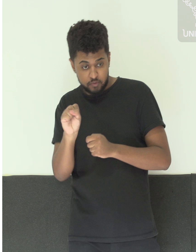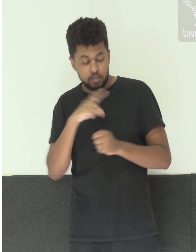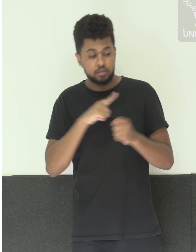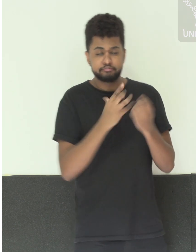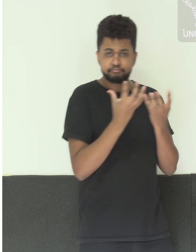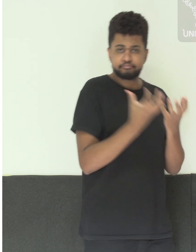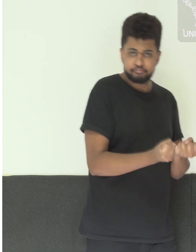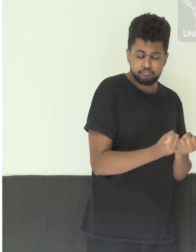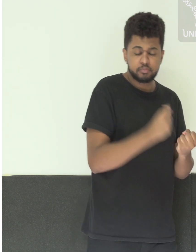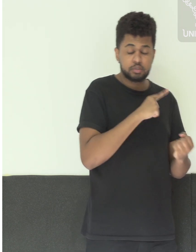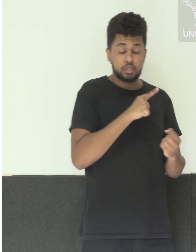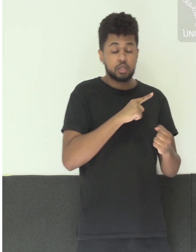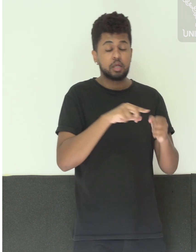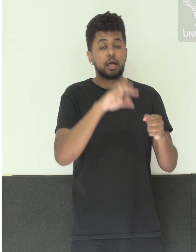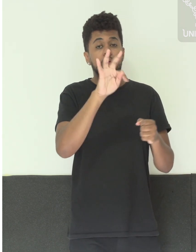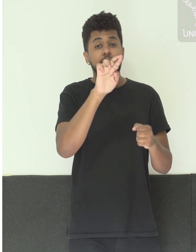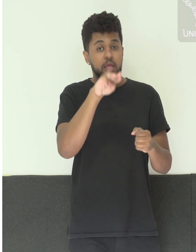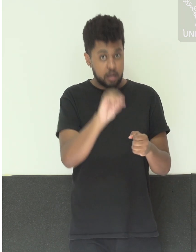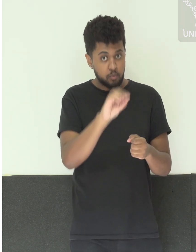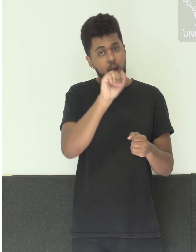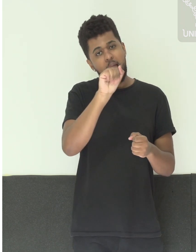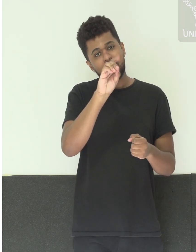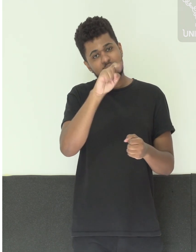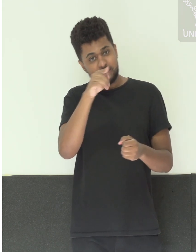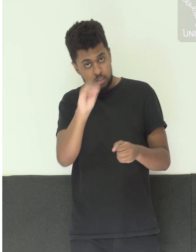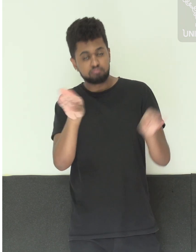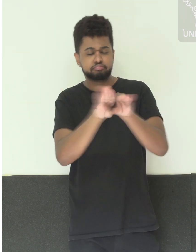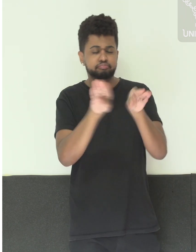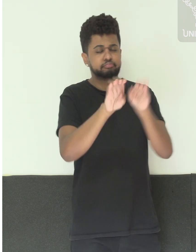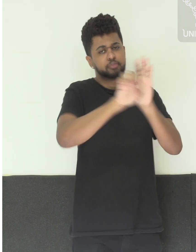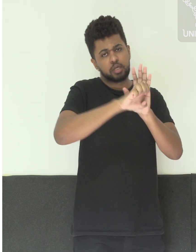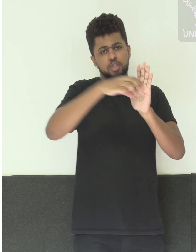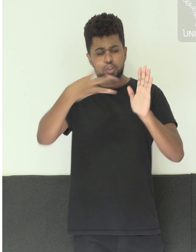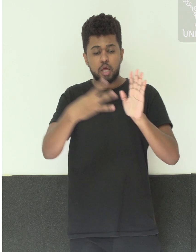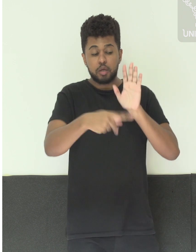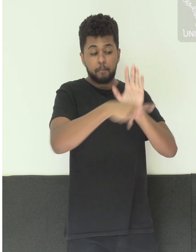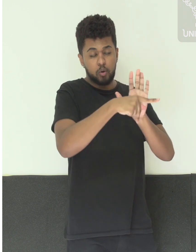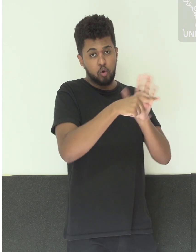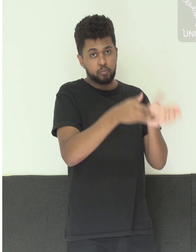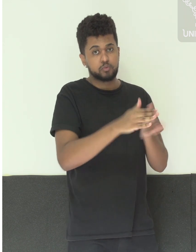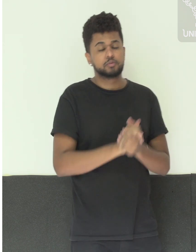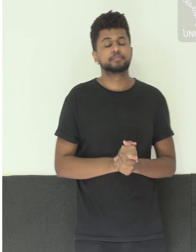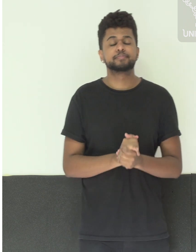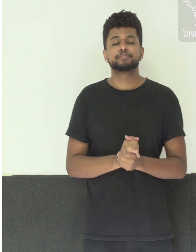condições previstas no seu termo de adesão e em seus editais próprios.